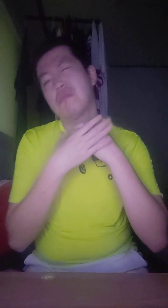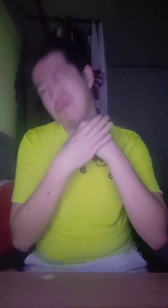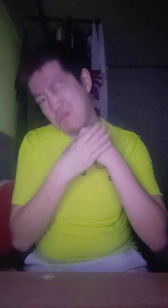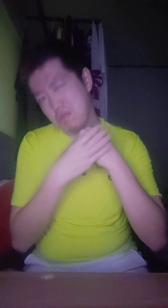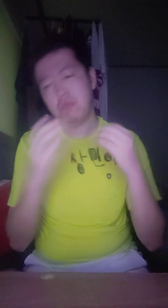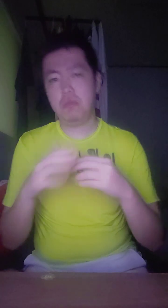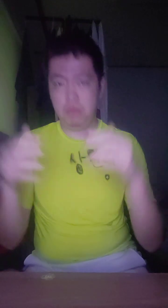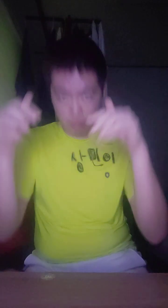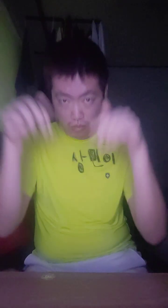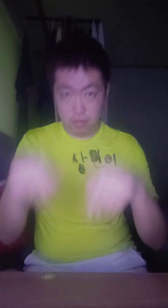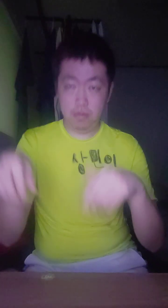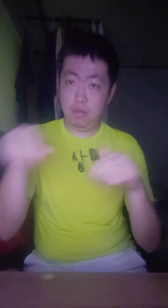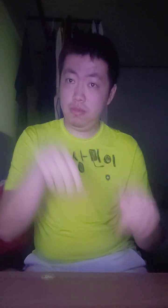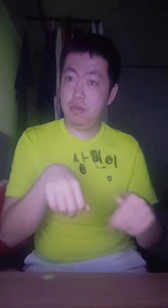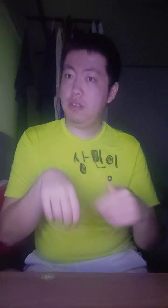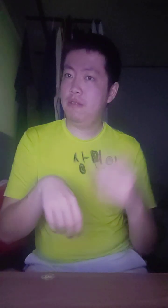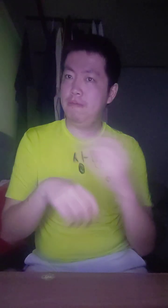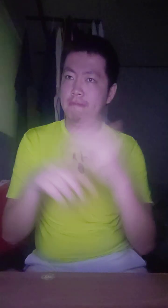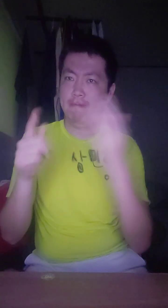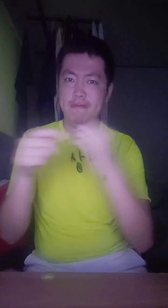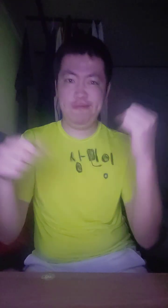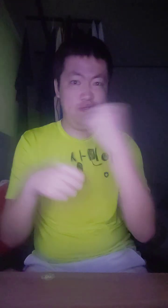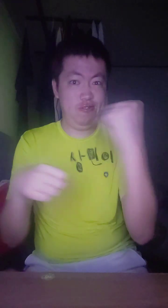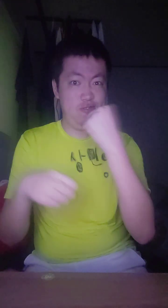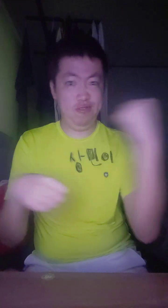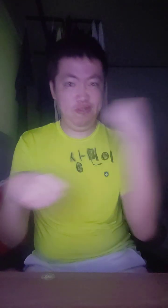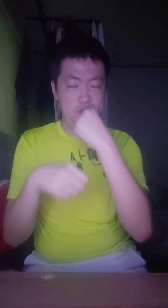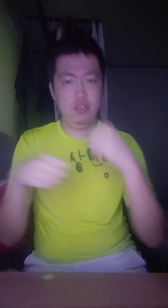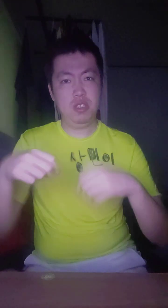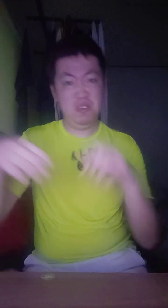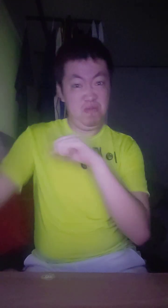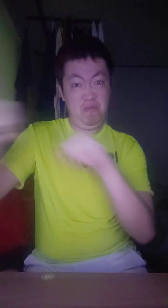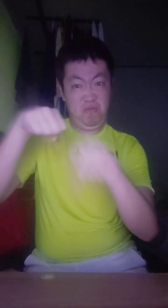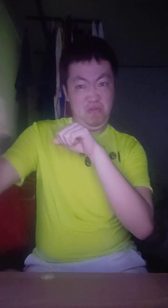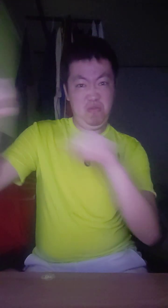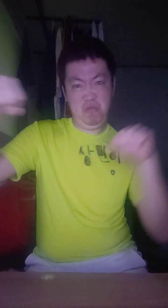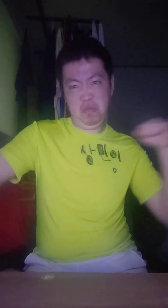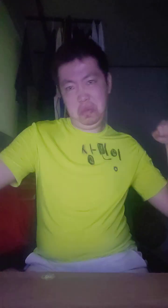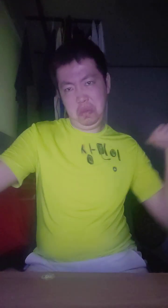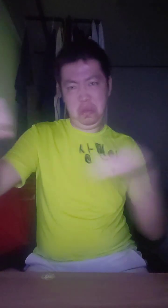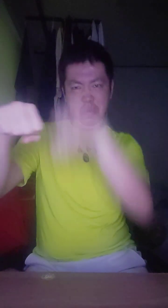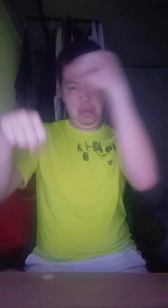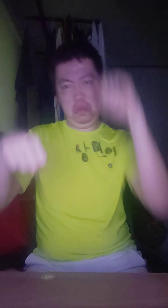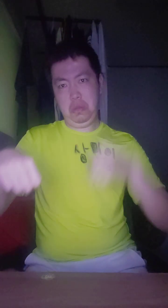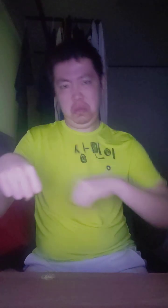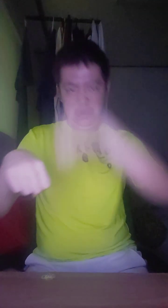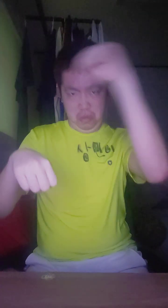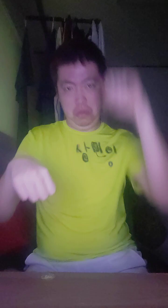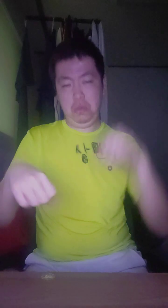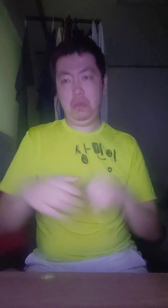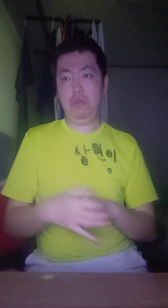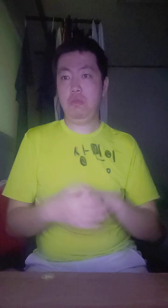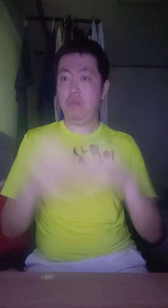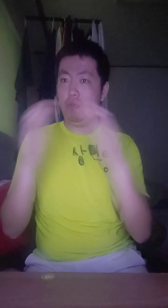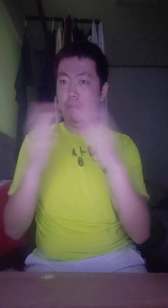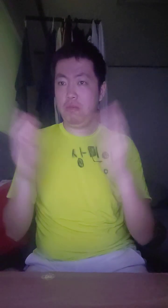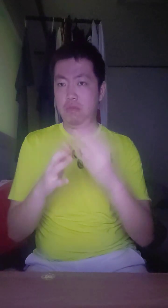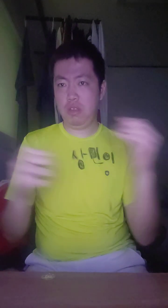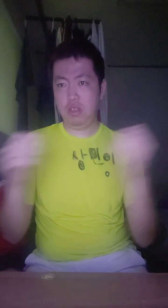길바닥에 넘어뜨린 뒤 연신 주먹질을 하더니 발길질까지 합니다. 20대 남성 A씨는 계속된 폭행에